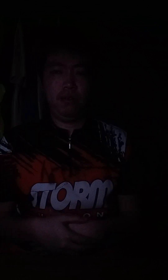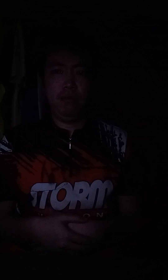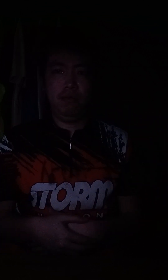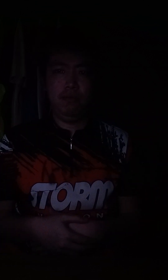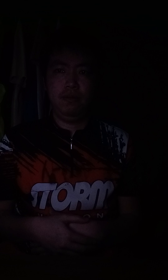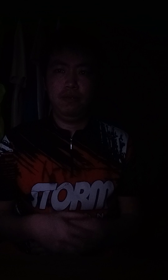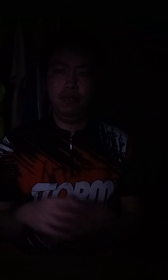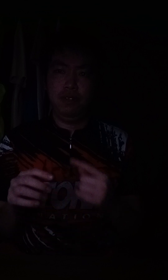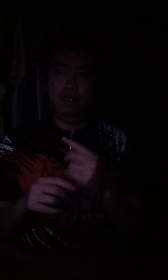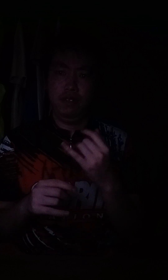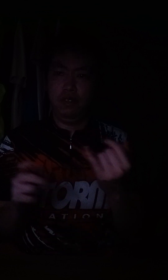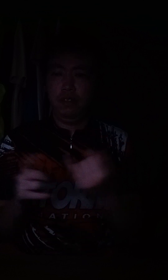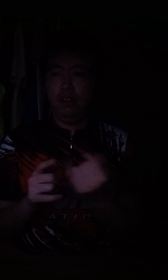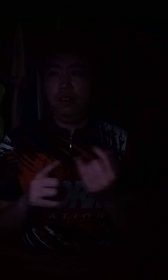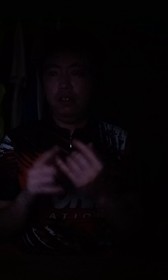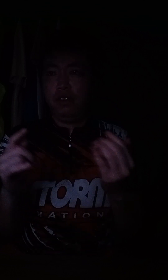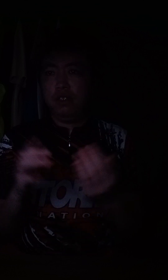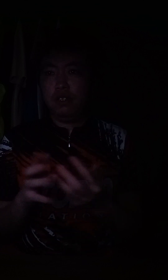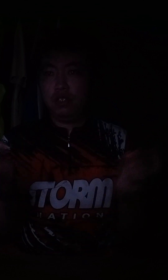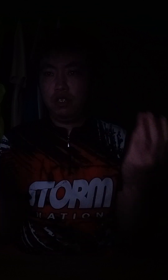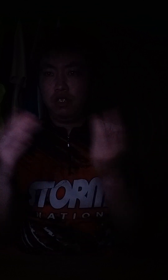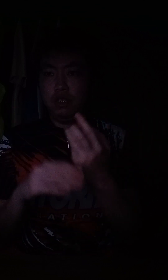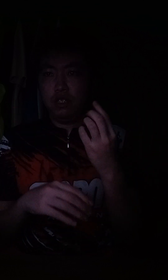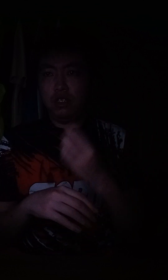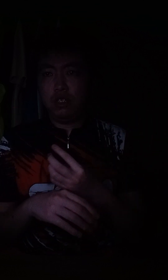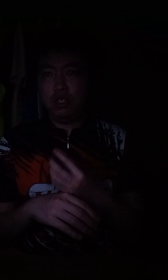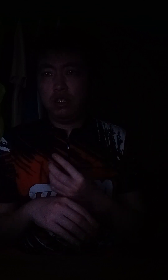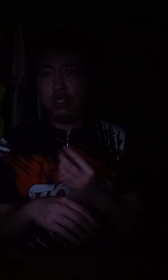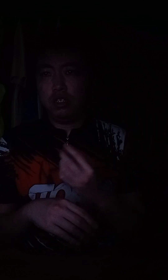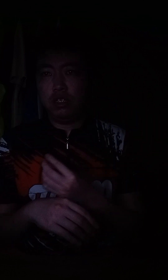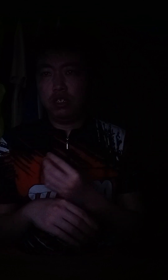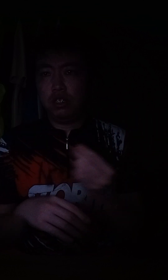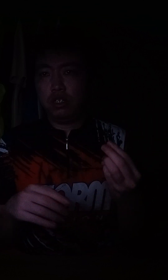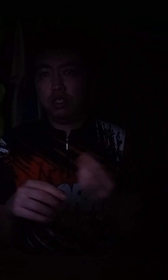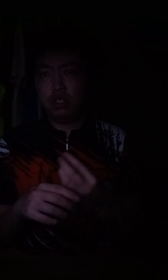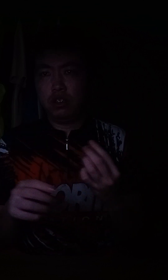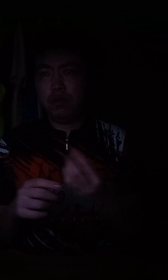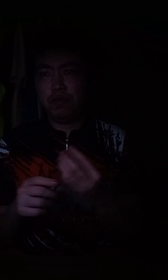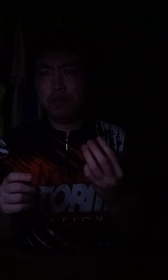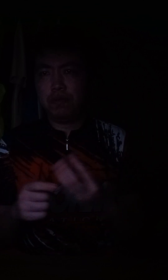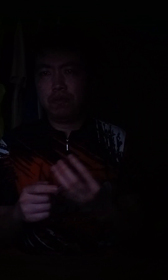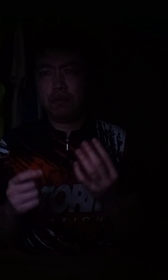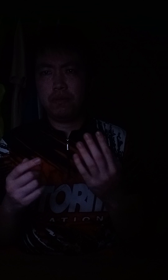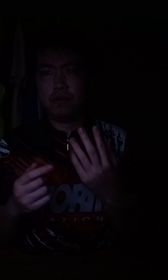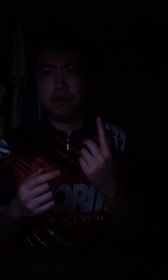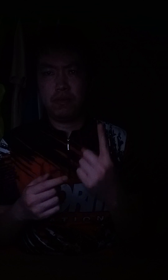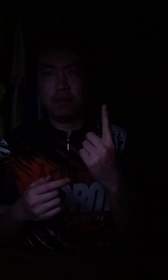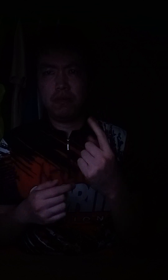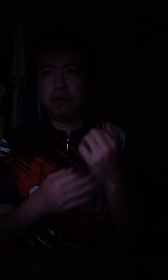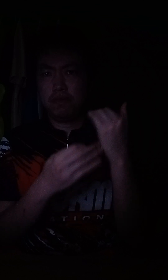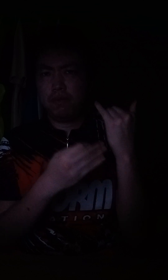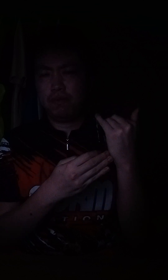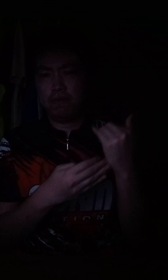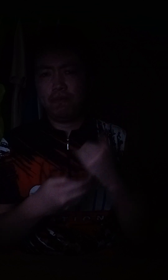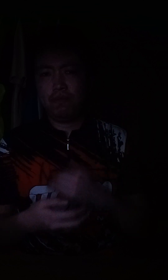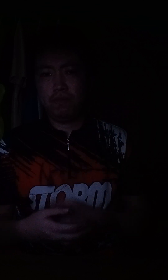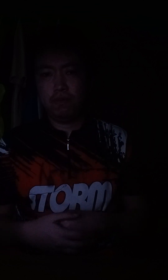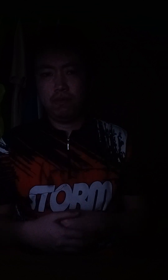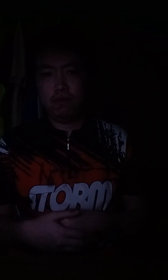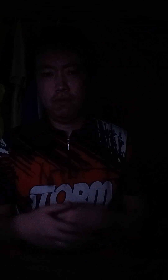그나마 사정을 봐주던 가게가 문을 닫으면서 일을 못한 지도 벌써 1년이 넘었습니다. 때맞춰